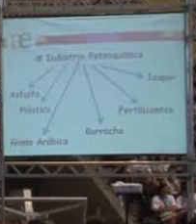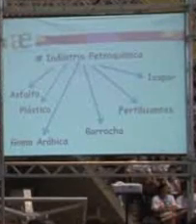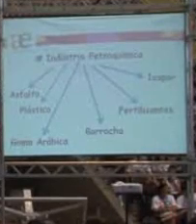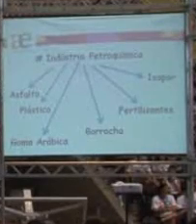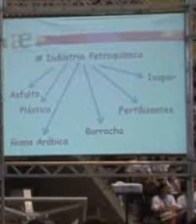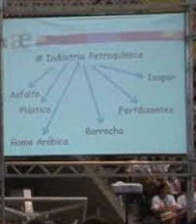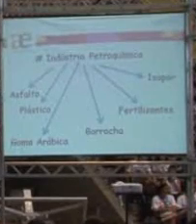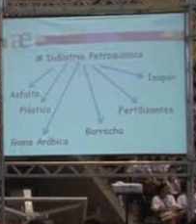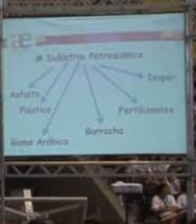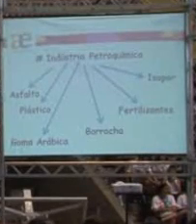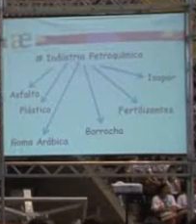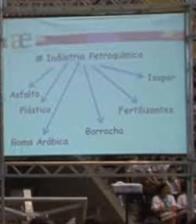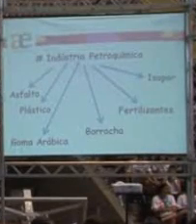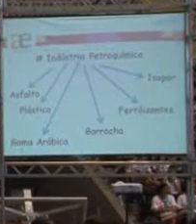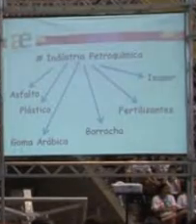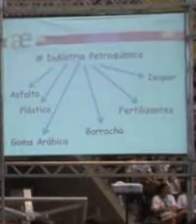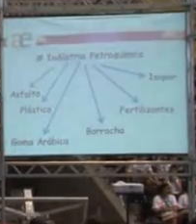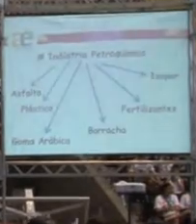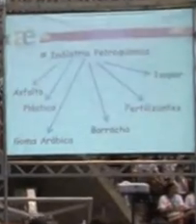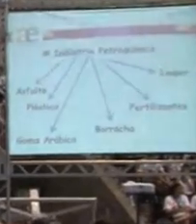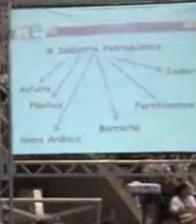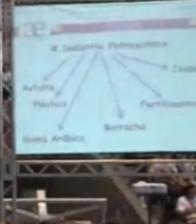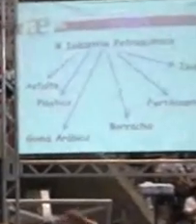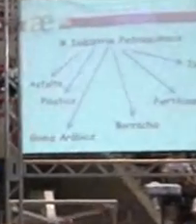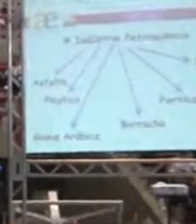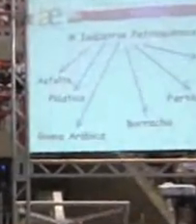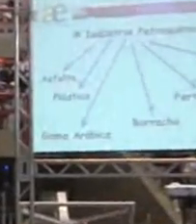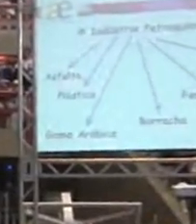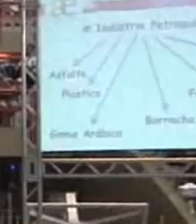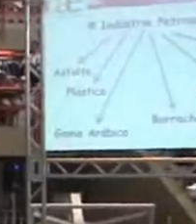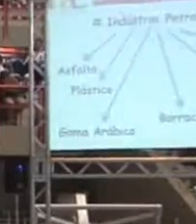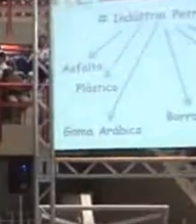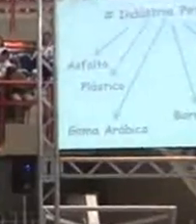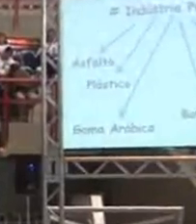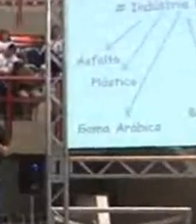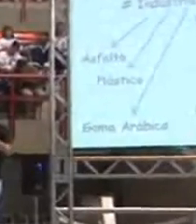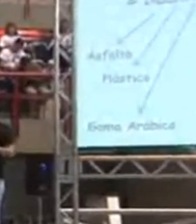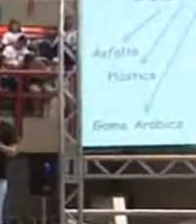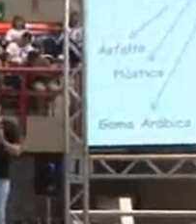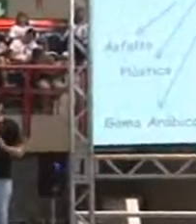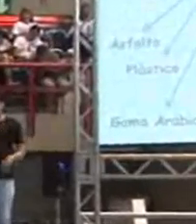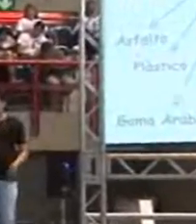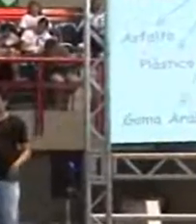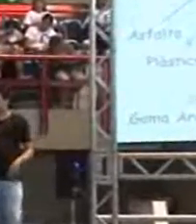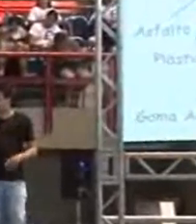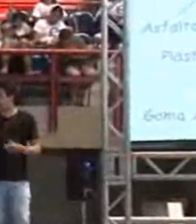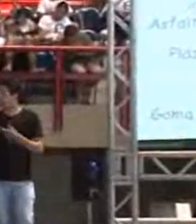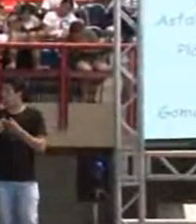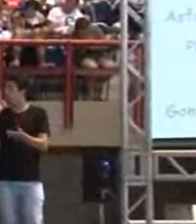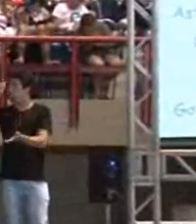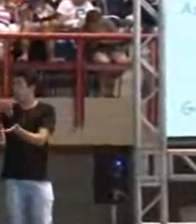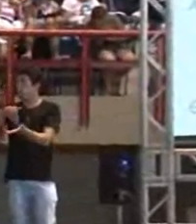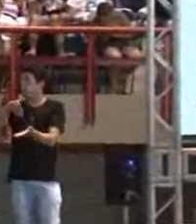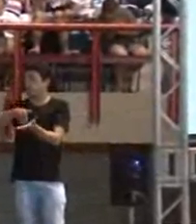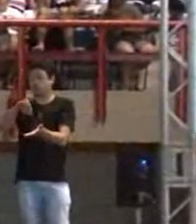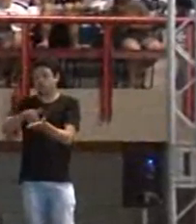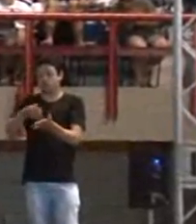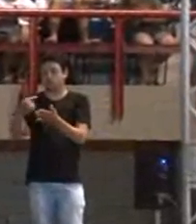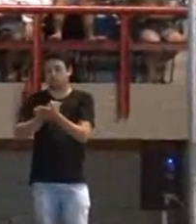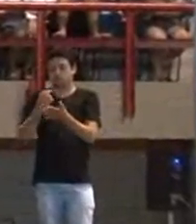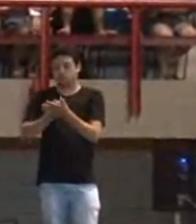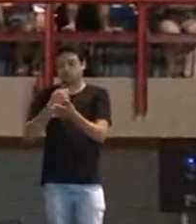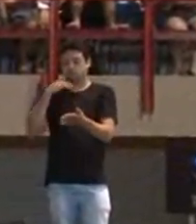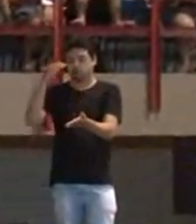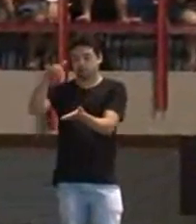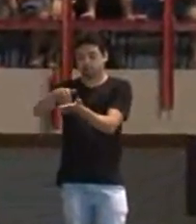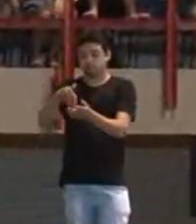gomazinha lá de mascar, ela é feita a partir de um derivado do petróleo, tá? As perguntas eu vou deixar para resolver no final, porque aí a